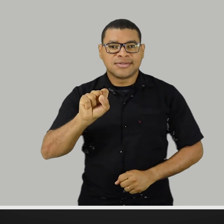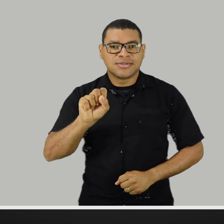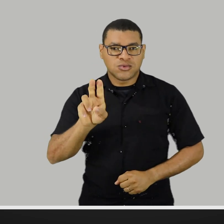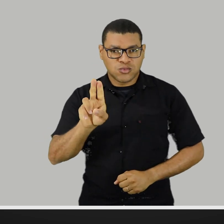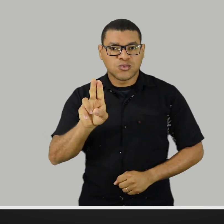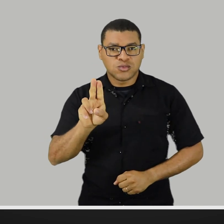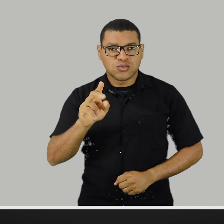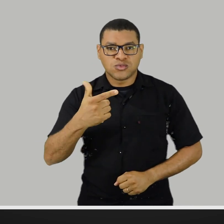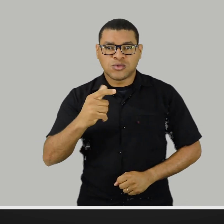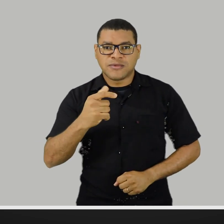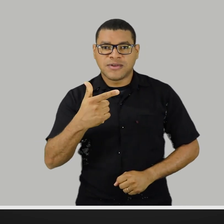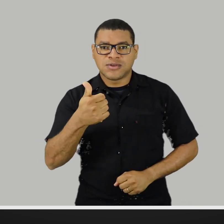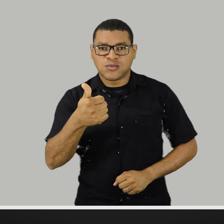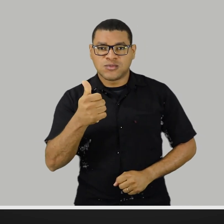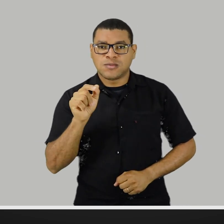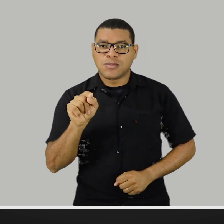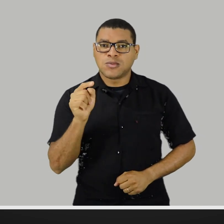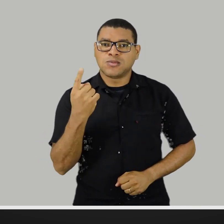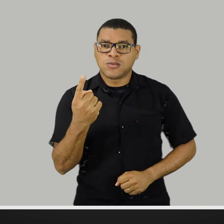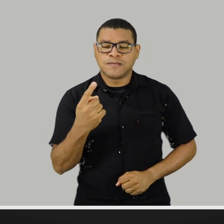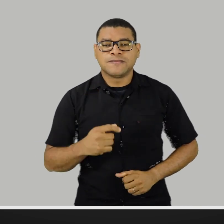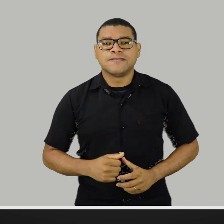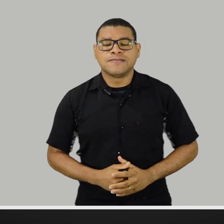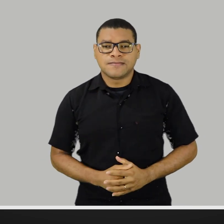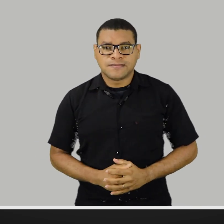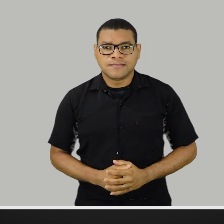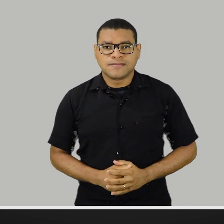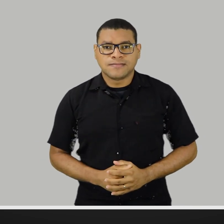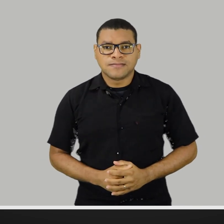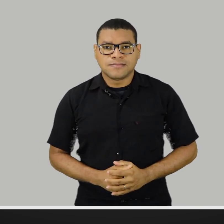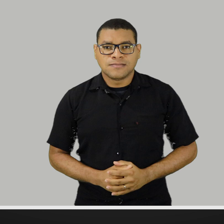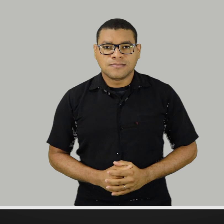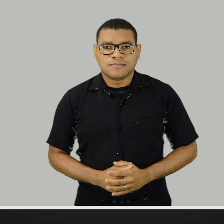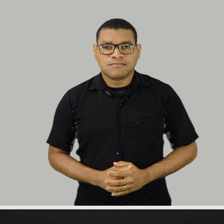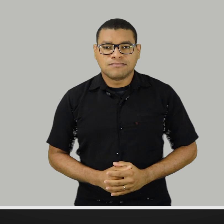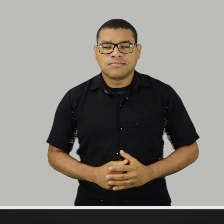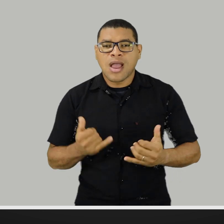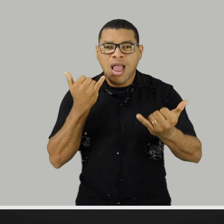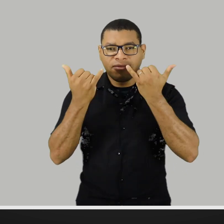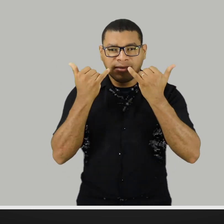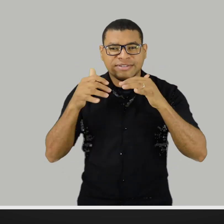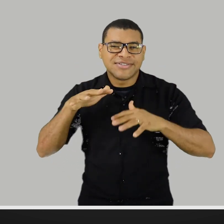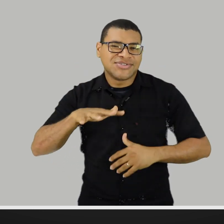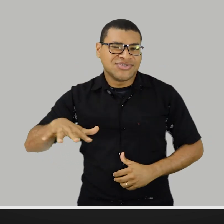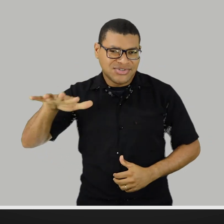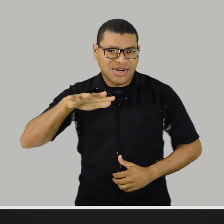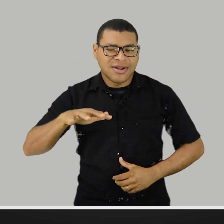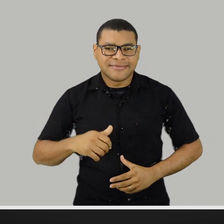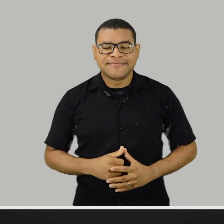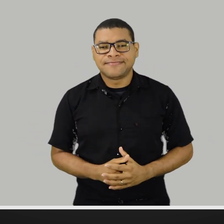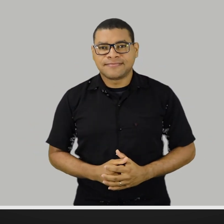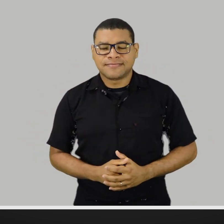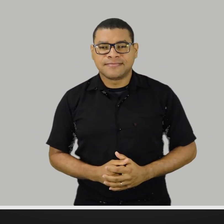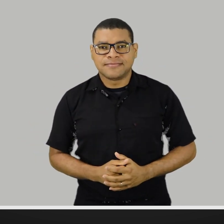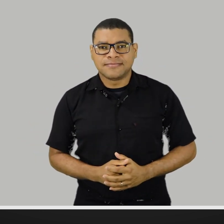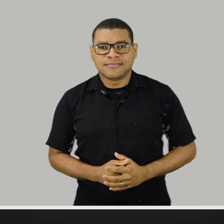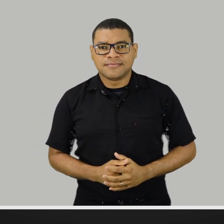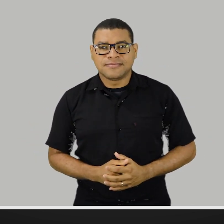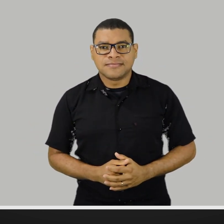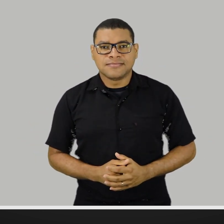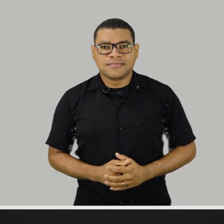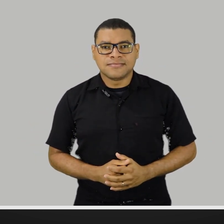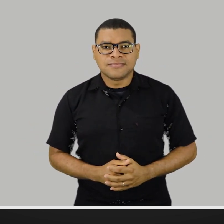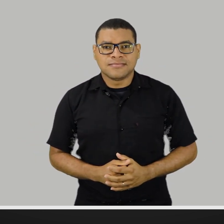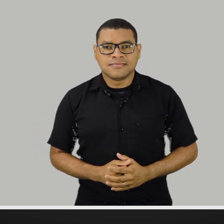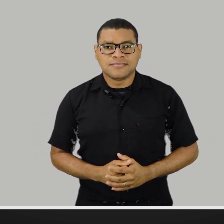unificada Sisu 2020 e um ponto um das disposições Gerais número